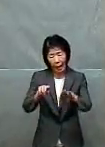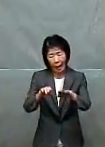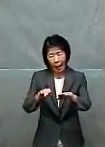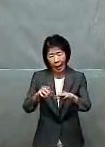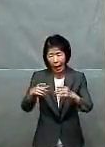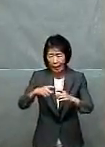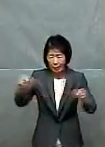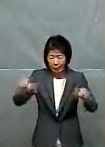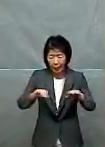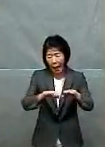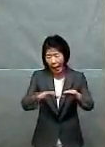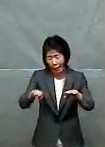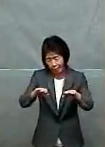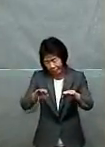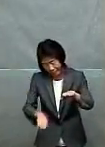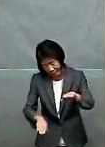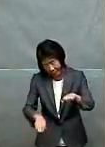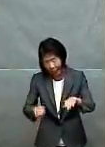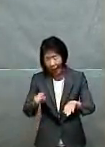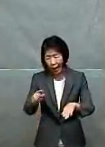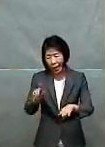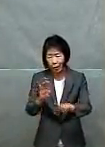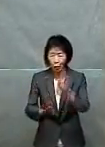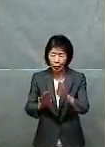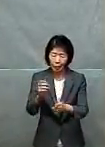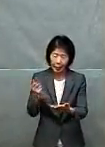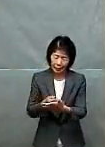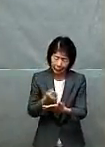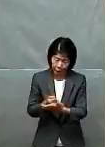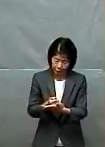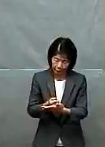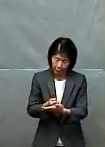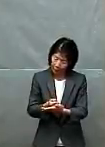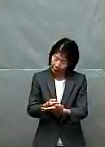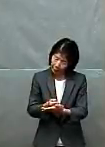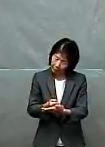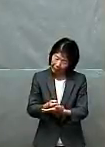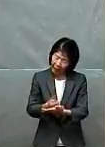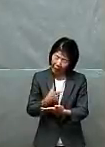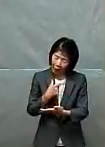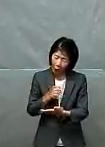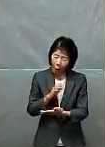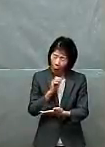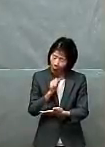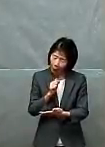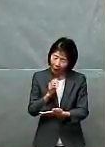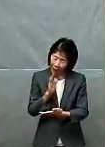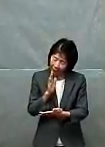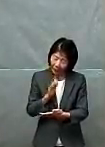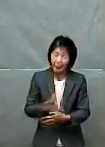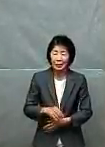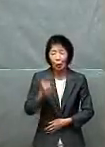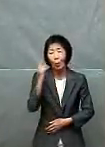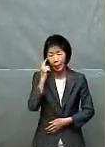り、ちょっと残念というか、ちょっとあまり望ましくないというふうに思います。